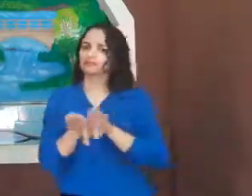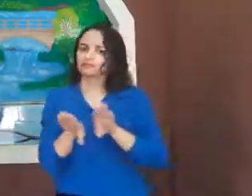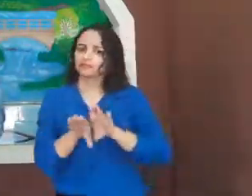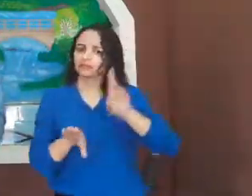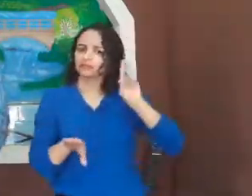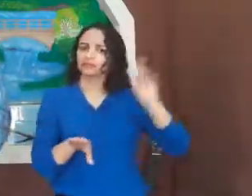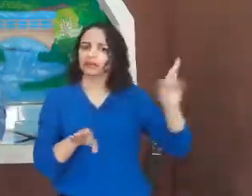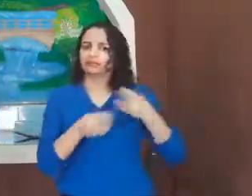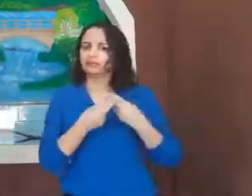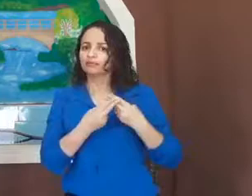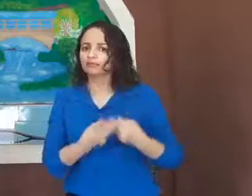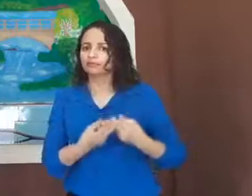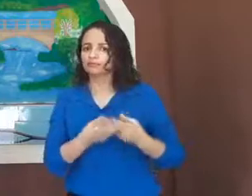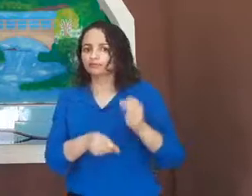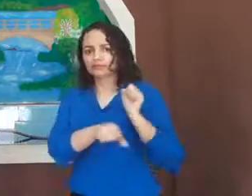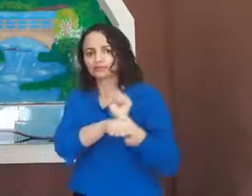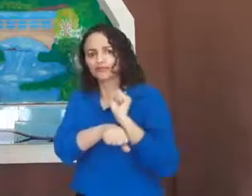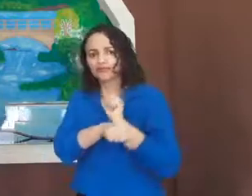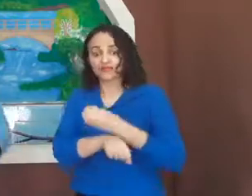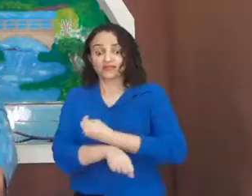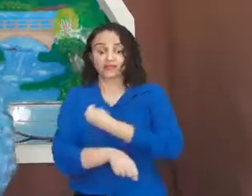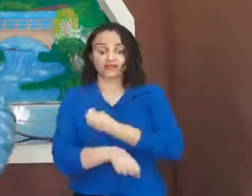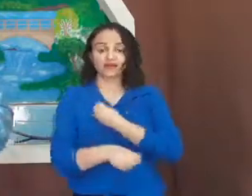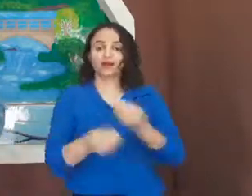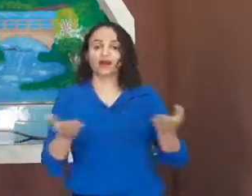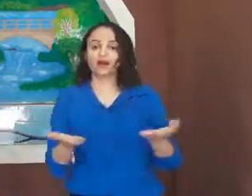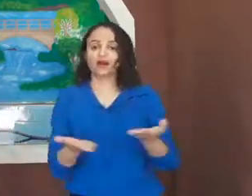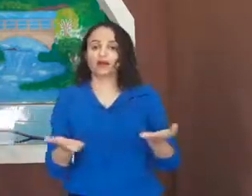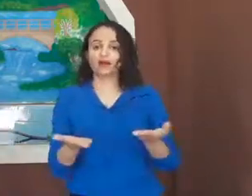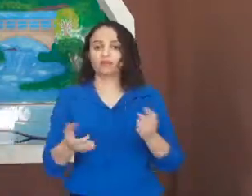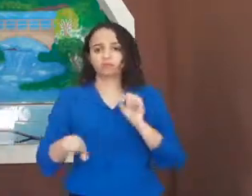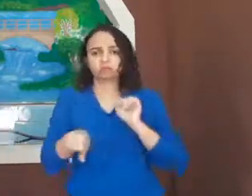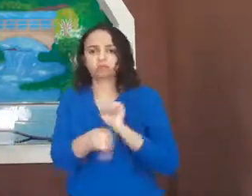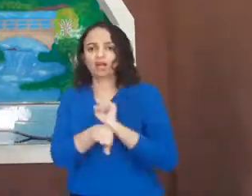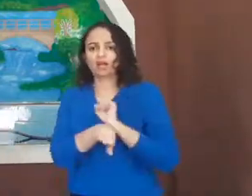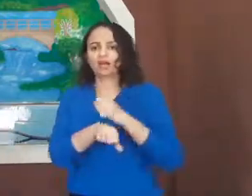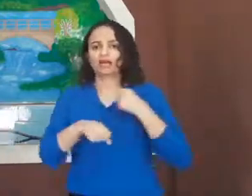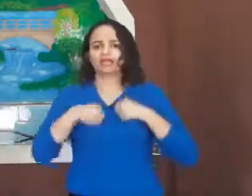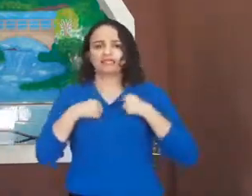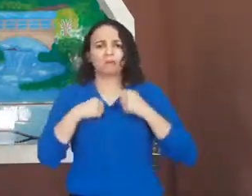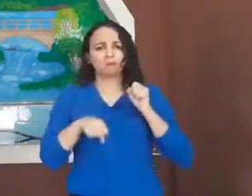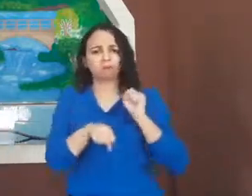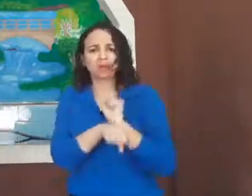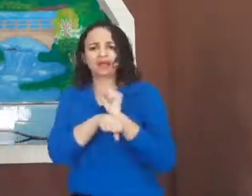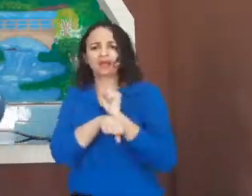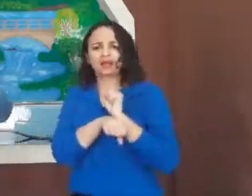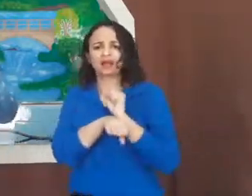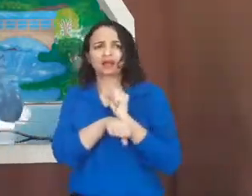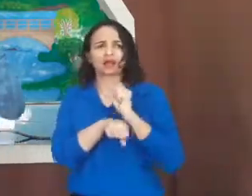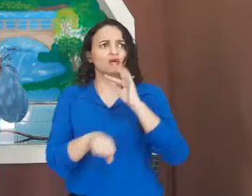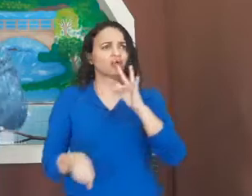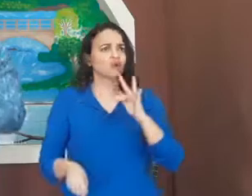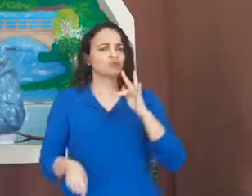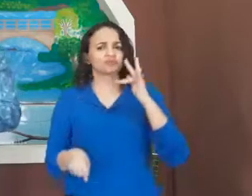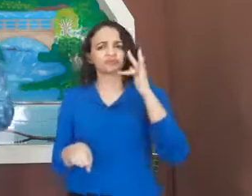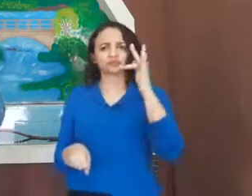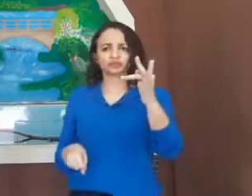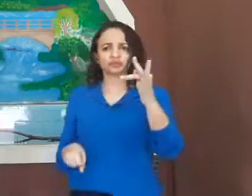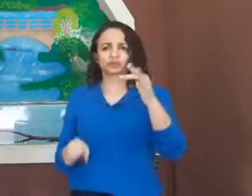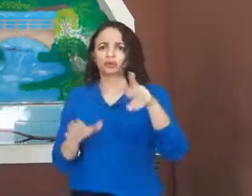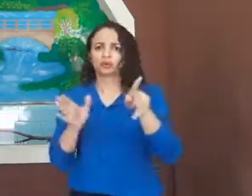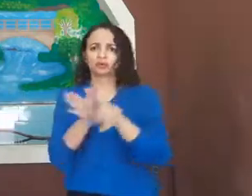faça tudo no Senhor. Viva o momento agora. Aí o futuro a Deus pertence.